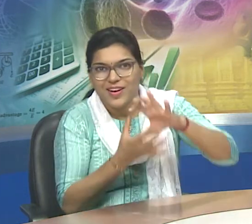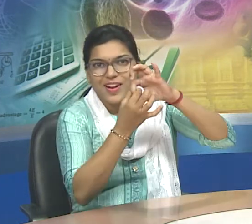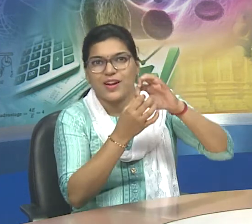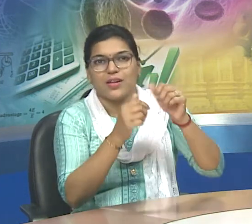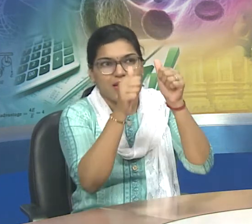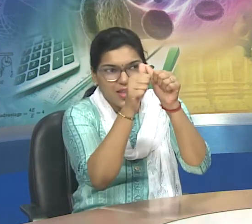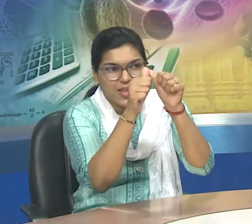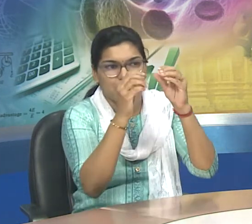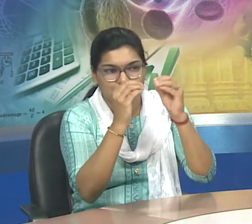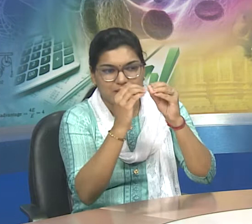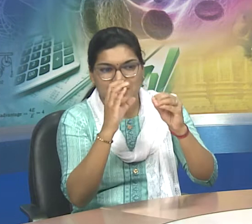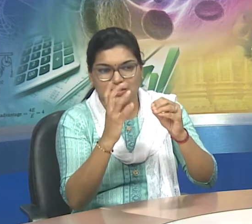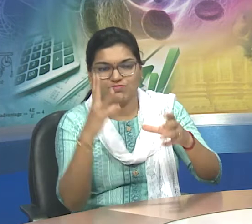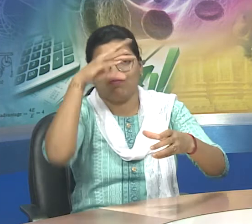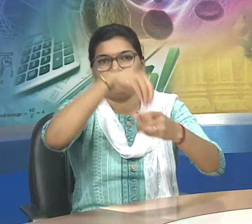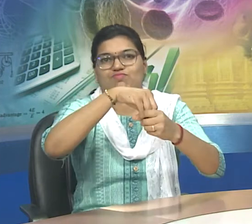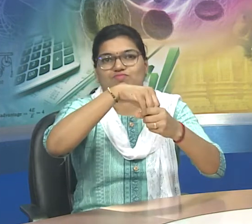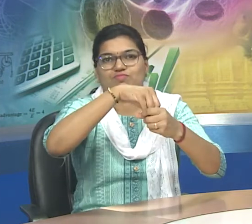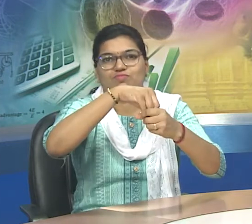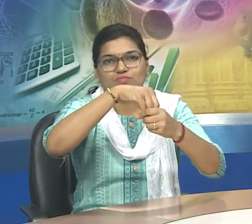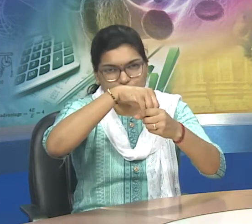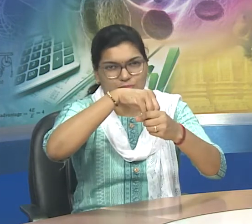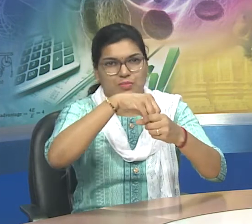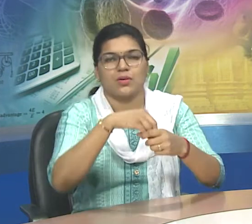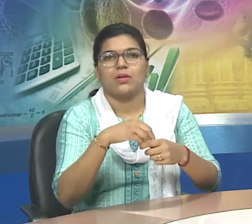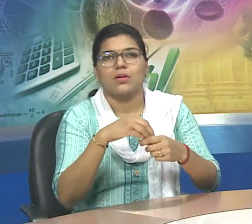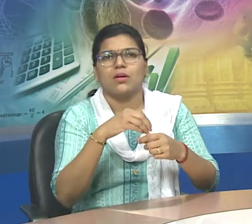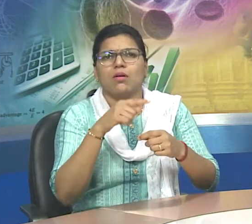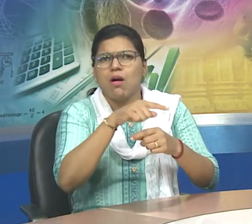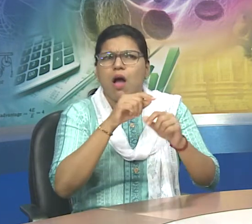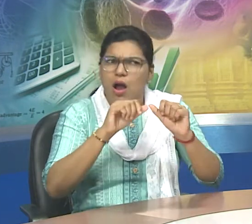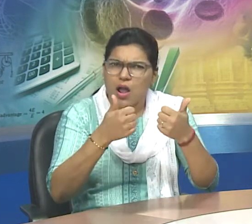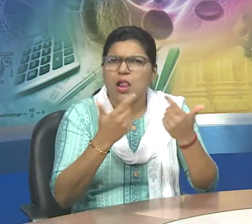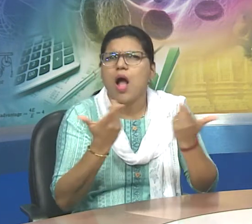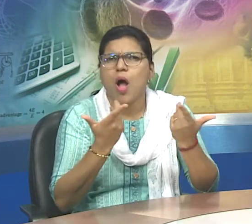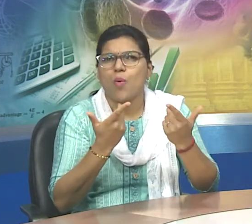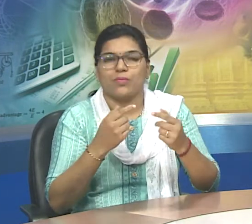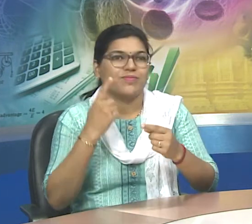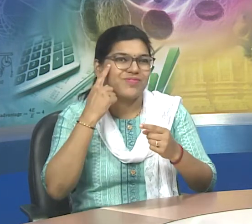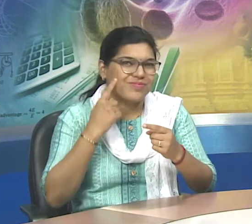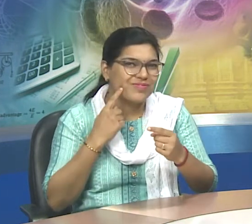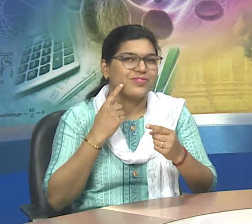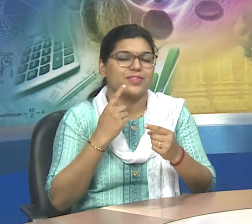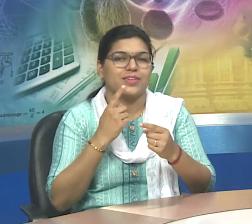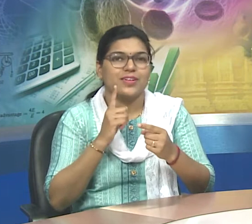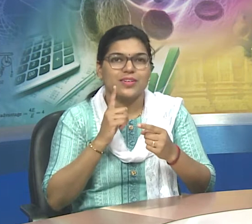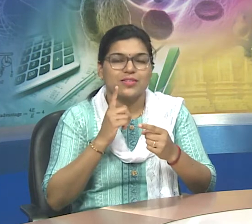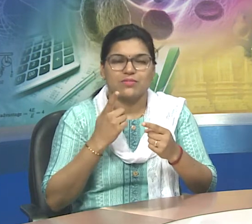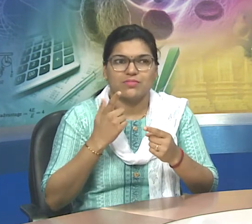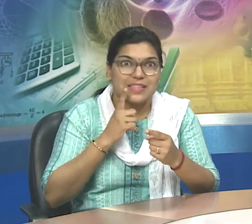डी, अर्थात इसमें ABC तीनों शामिल हैं, इसलिए डी ऑप्शन कह रहा है ऑल ऑफ द अबव। इसमें कॉमन